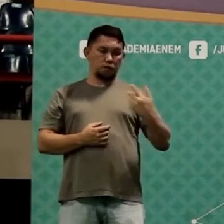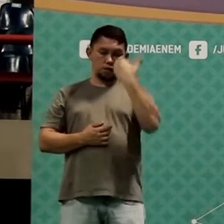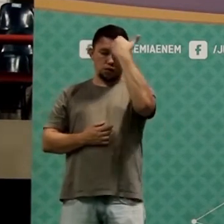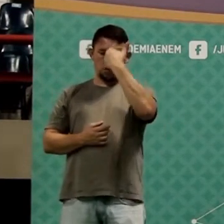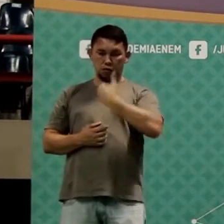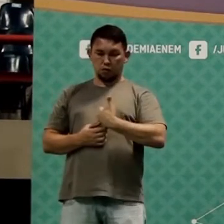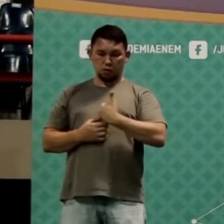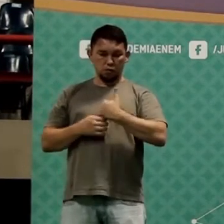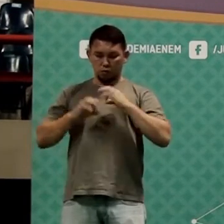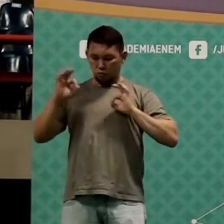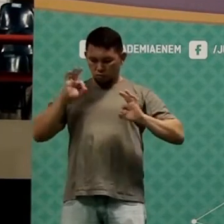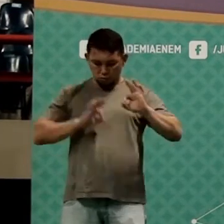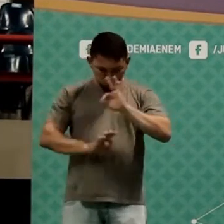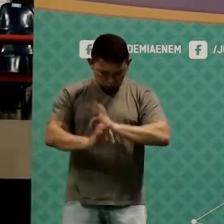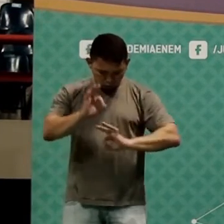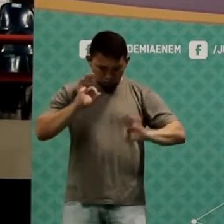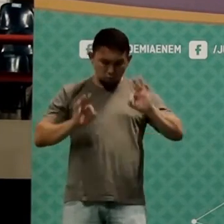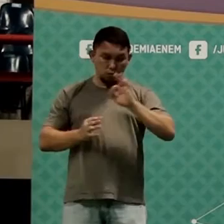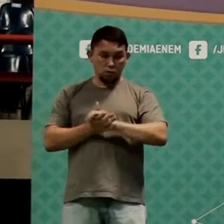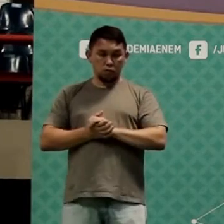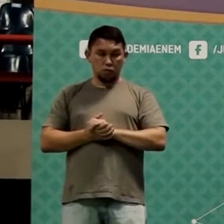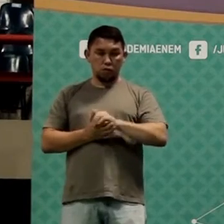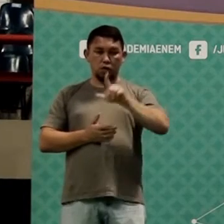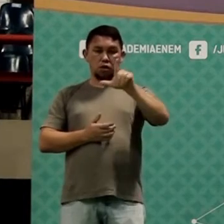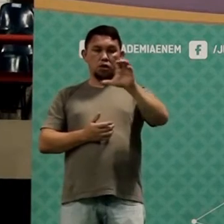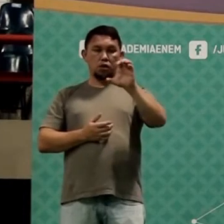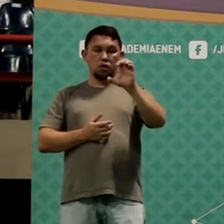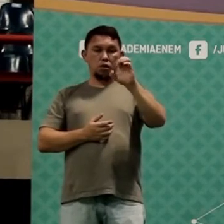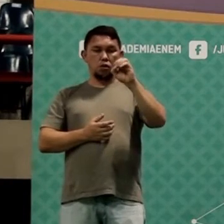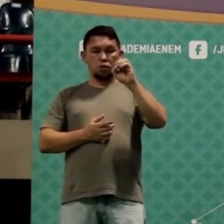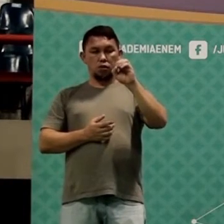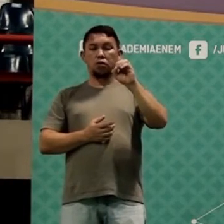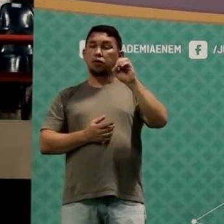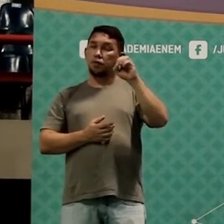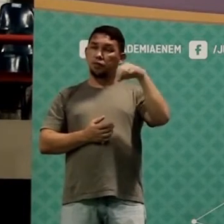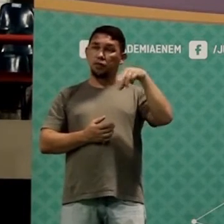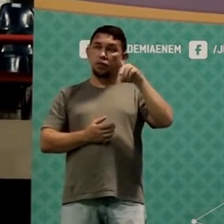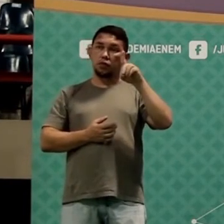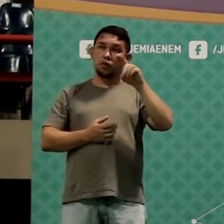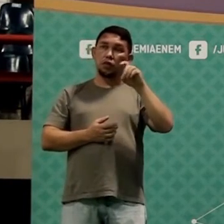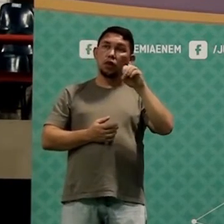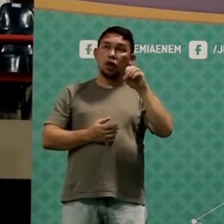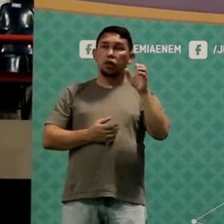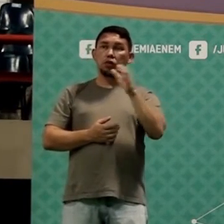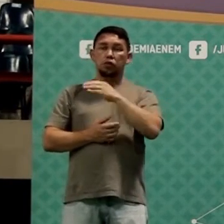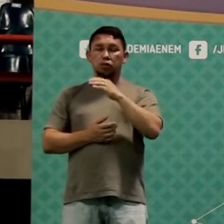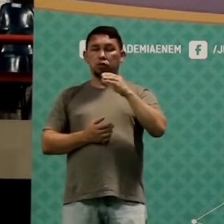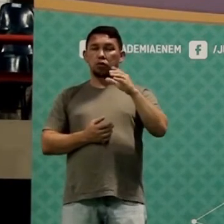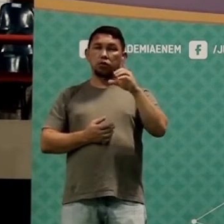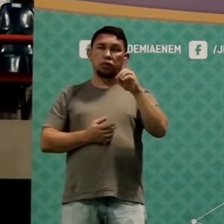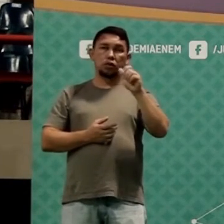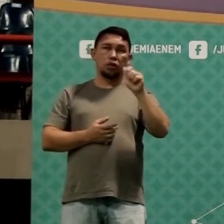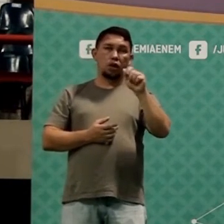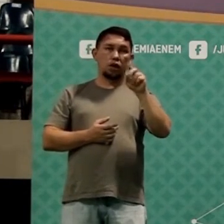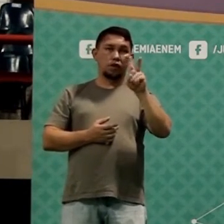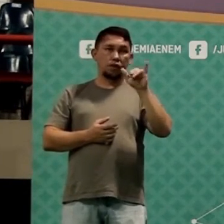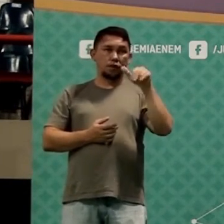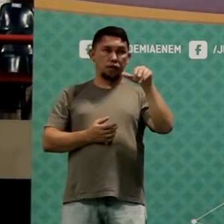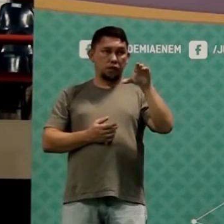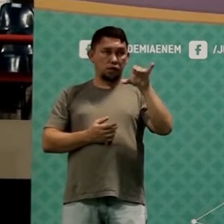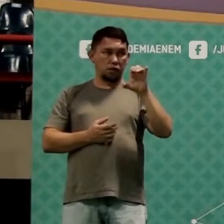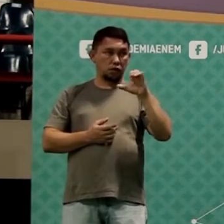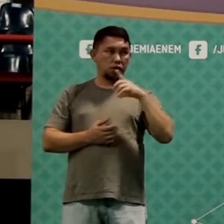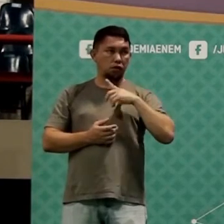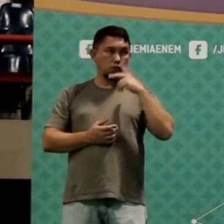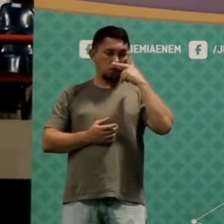divisão. O Leonardo da Vinci questionava isso. E aí ele chegou à seguinte conclusão: se todo mundo tem a mesma